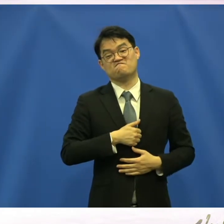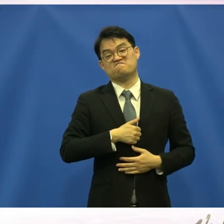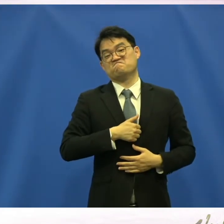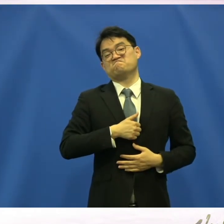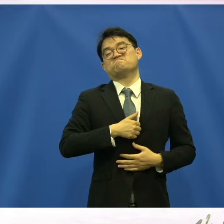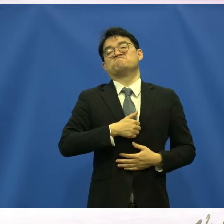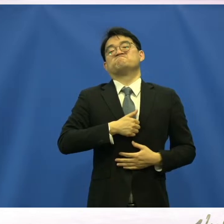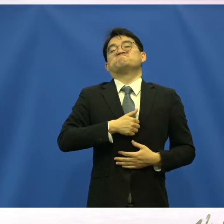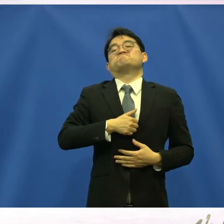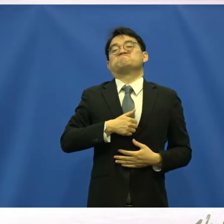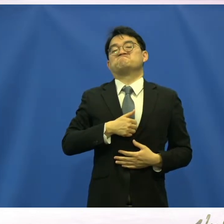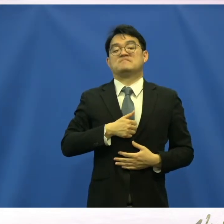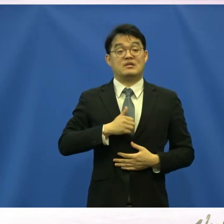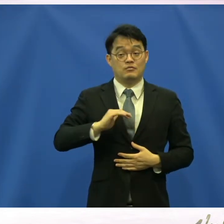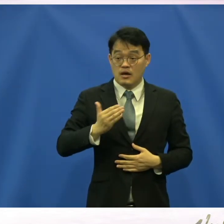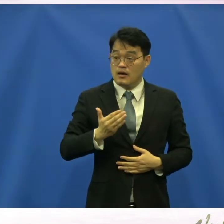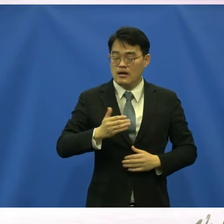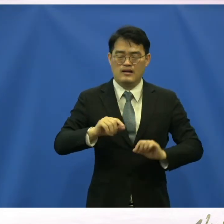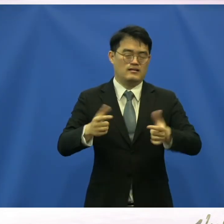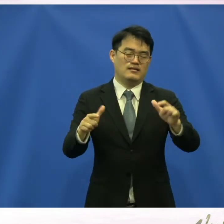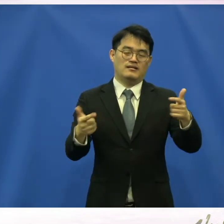되면 자존감이 올라갑니까? 그렇지 않아요.